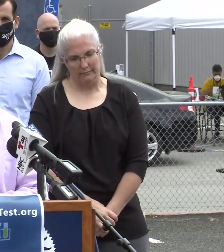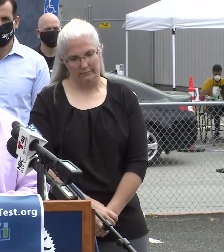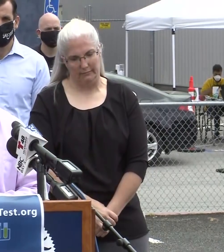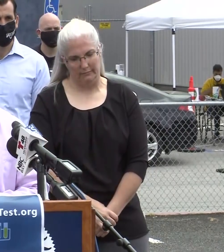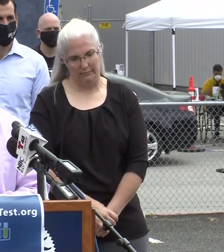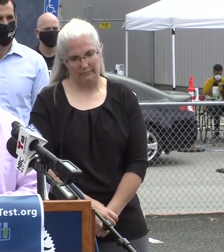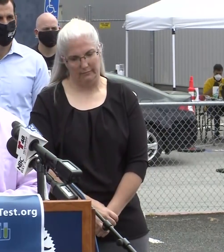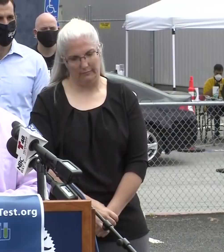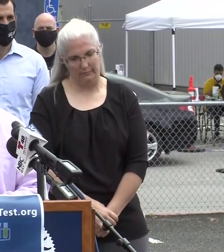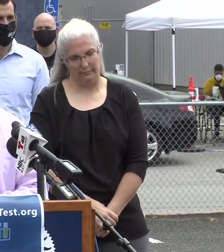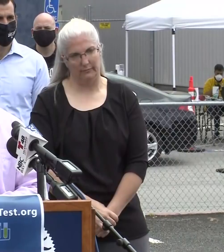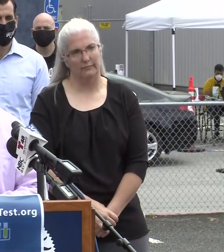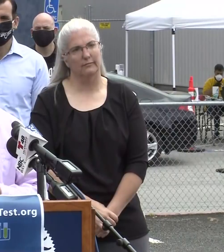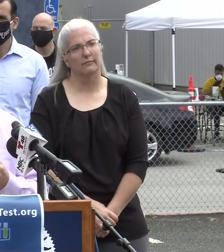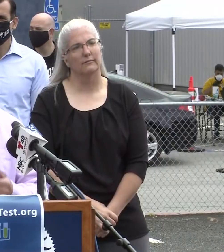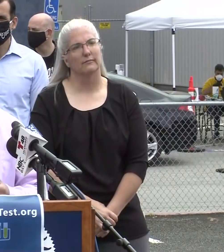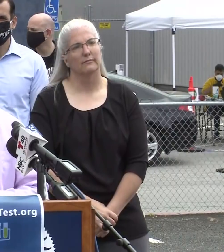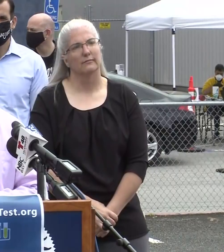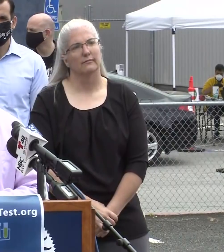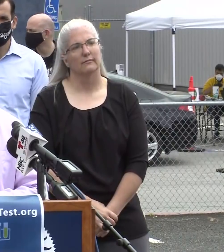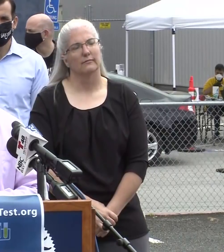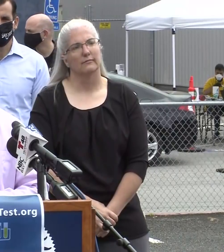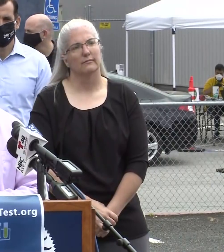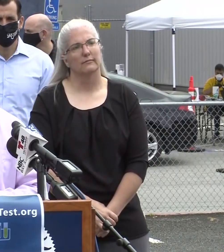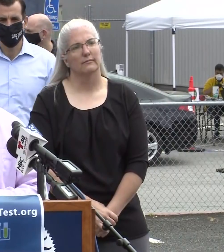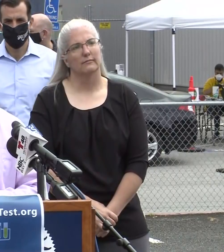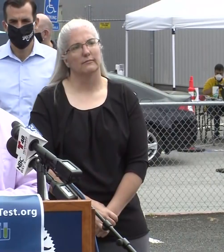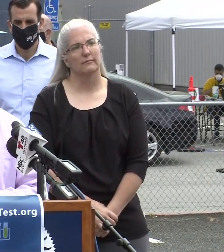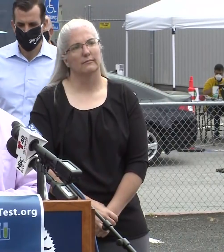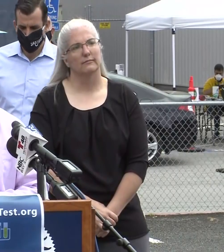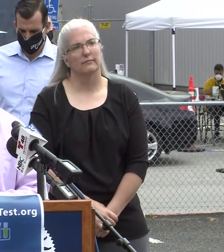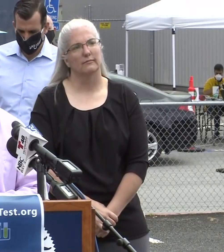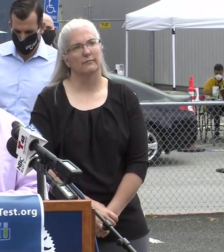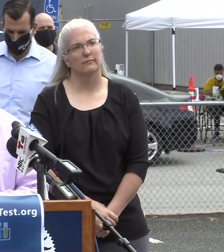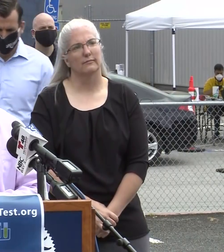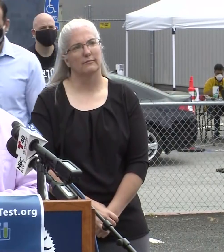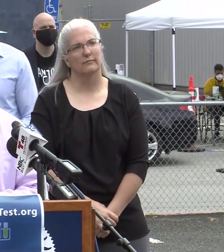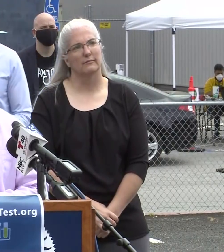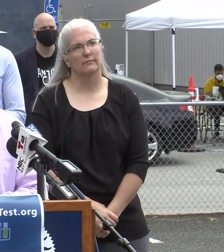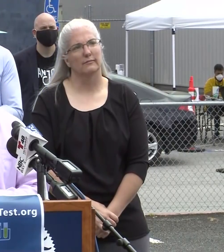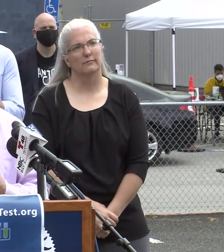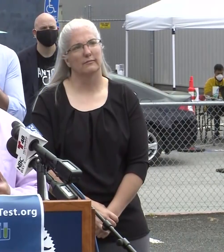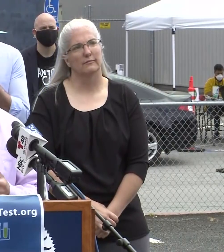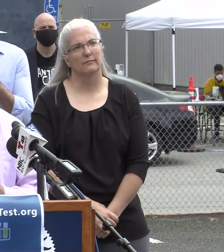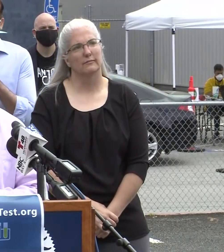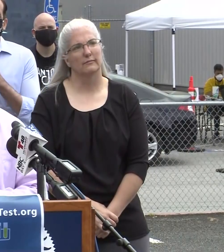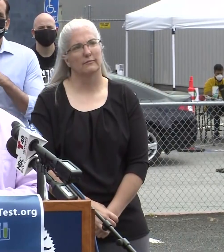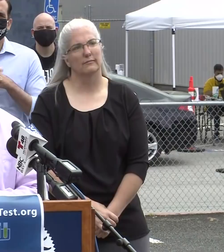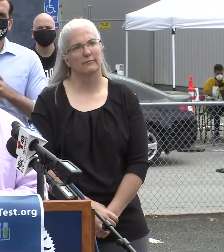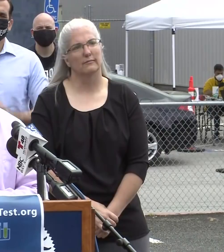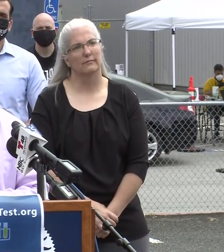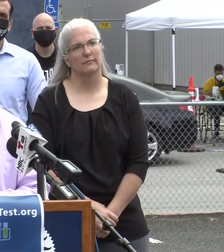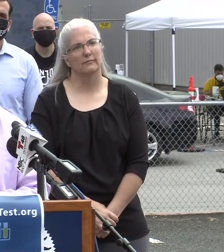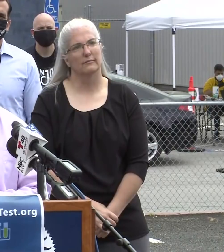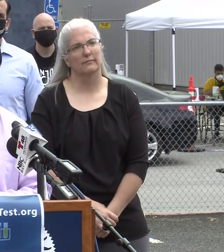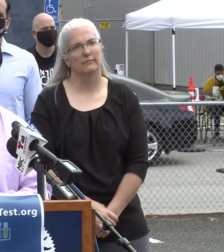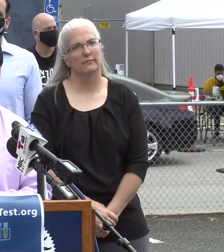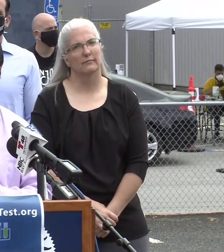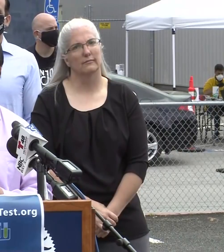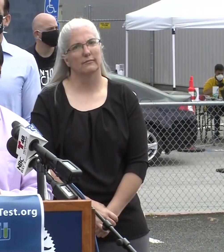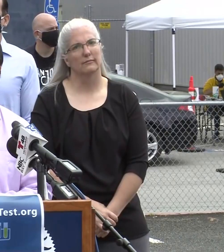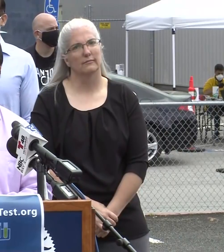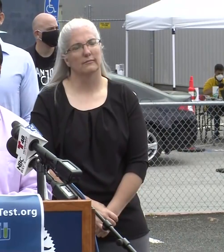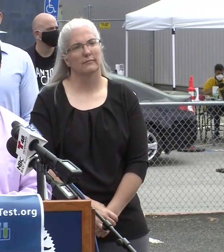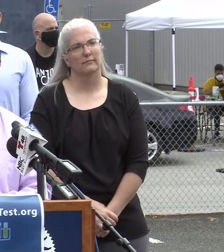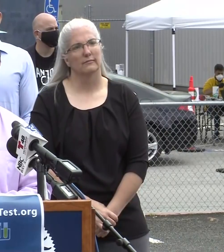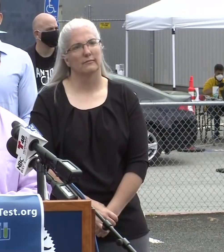thứ hai đến thứ sáu. Một là ở Santa Clara County Fairgrounds và hai là ở đây là cái Powell Stadium. Cả hai nơi là cũng gần cái khu phố người